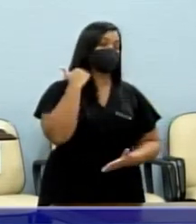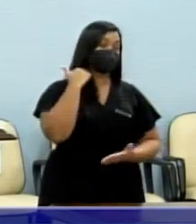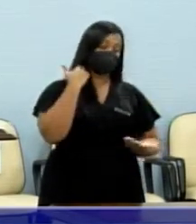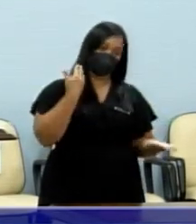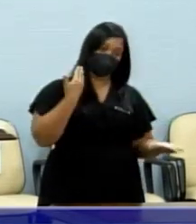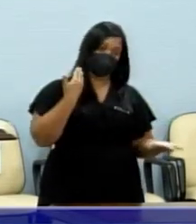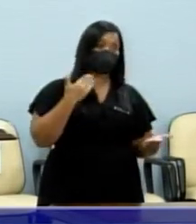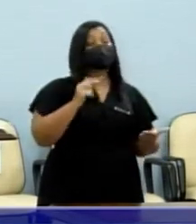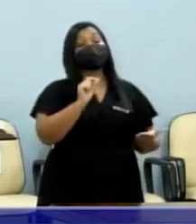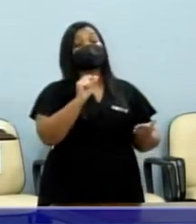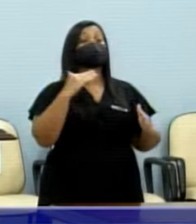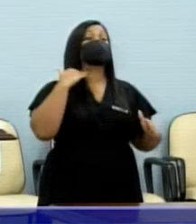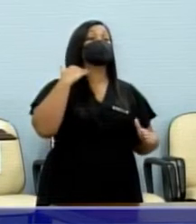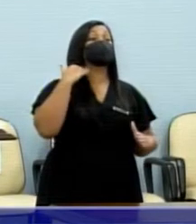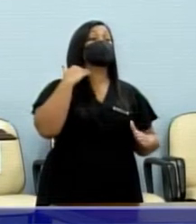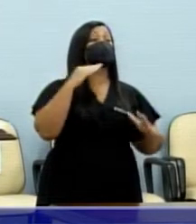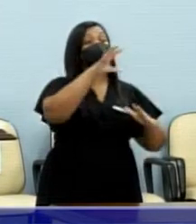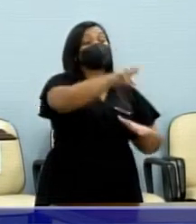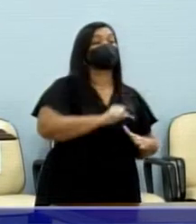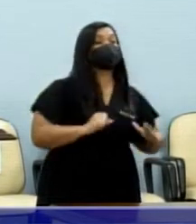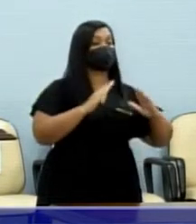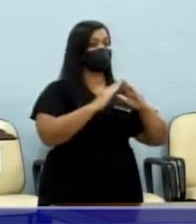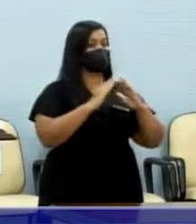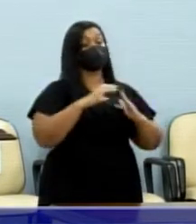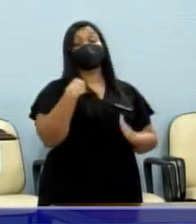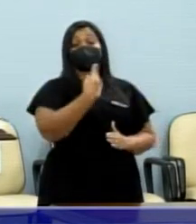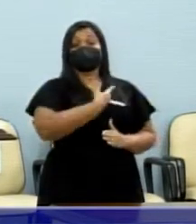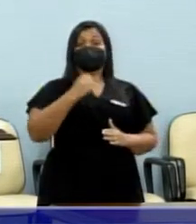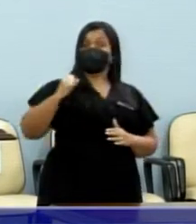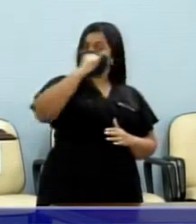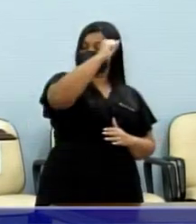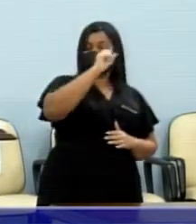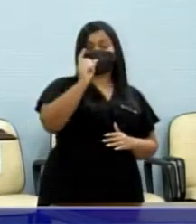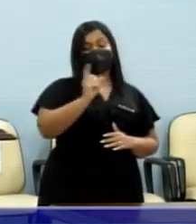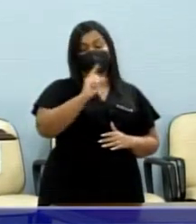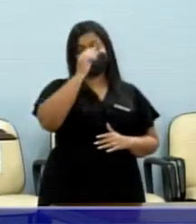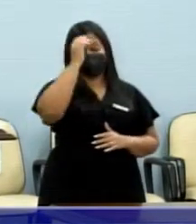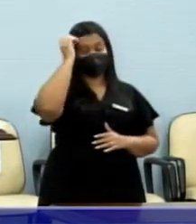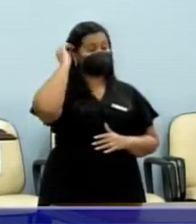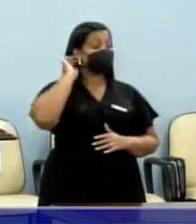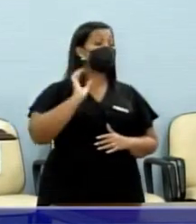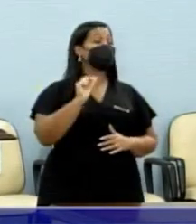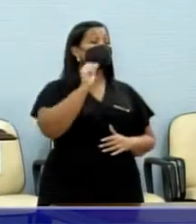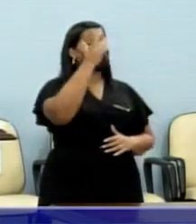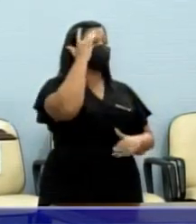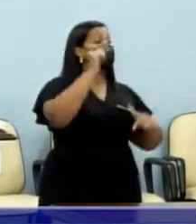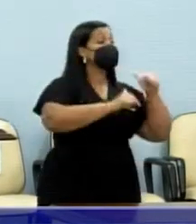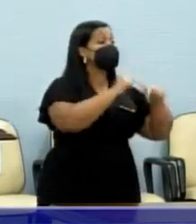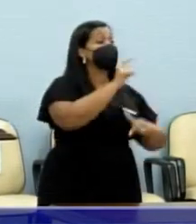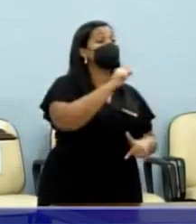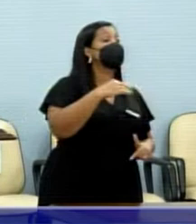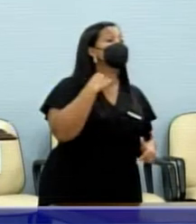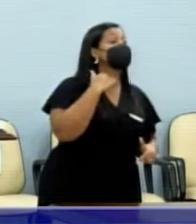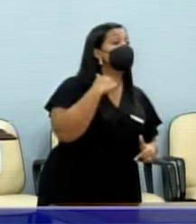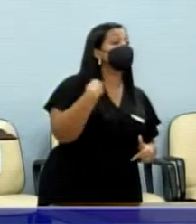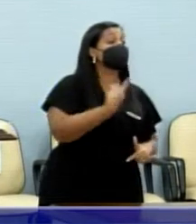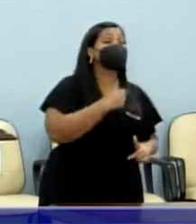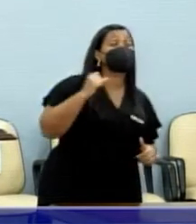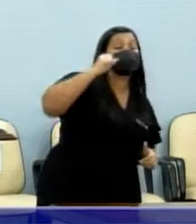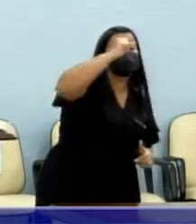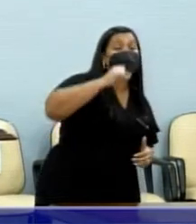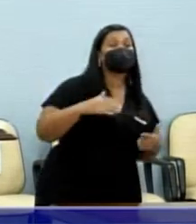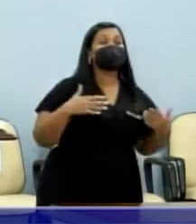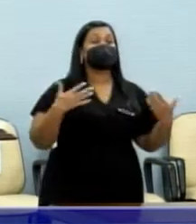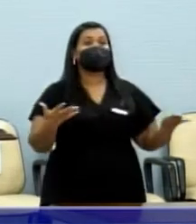bancos que querem tomar as casas, tá? Não somos nós comunistas. Quem toma a casa do trabalhador é o banco, não são os comunistas. Que os comunistas querem